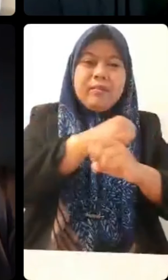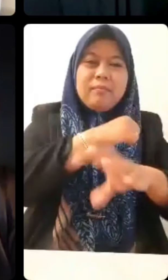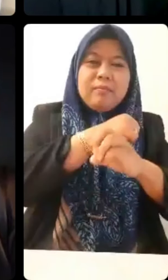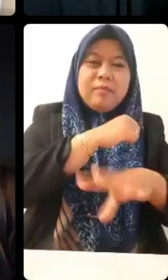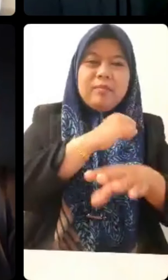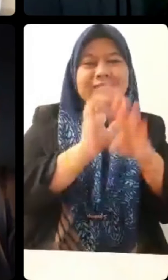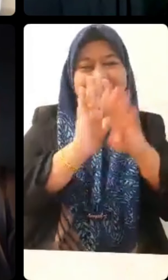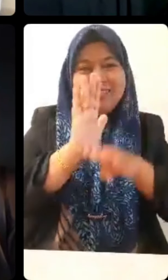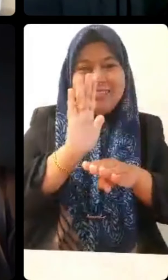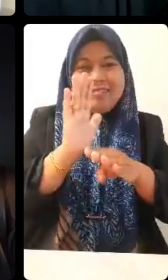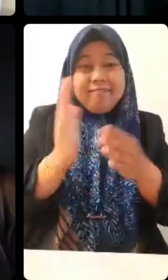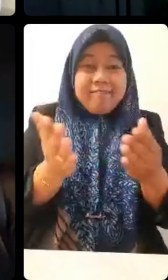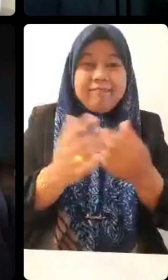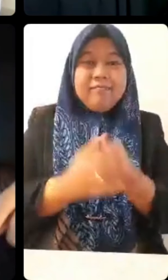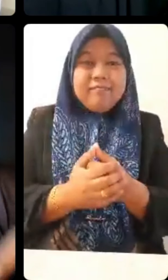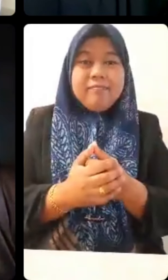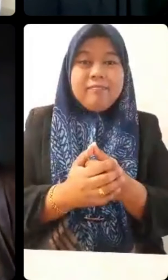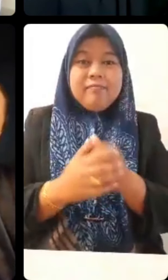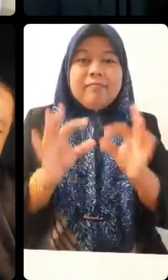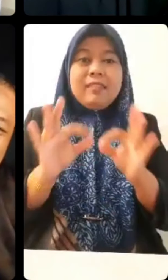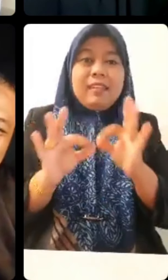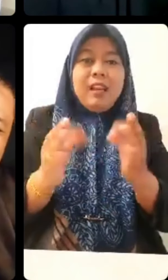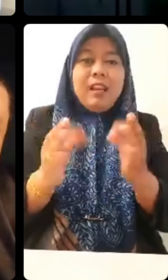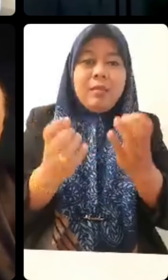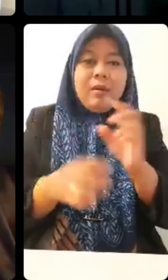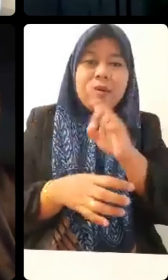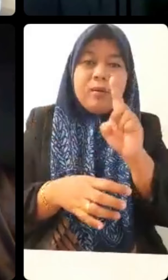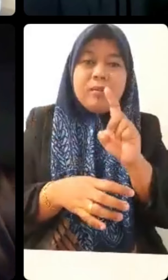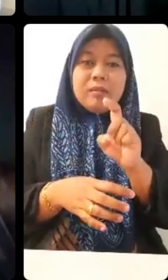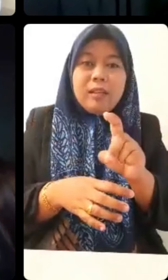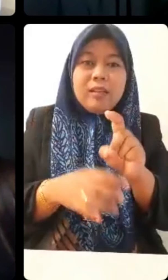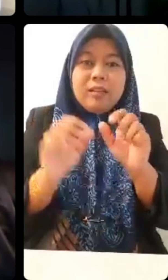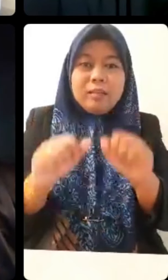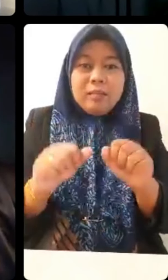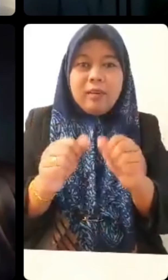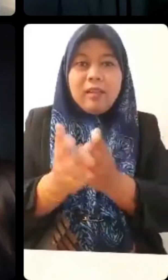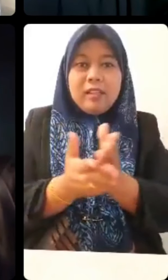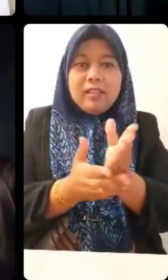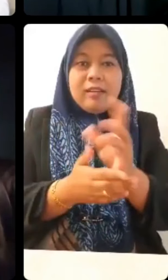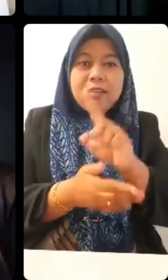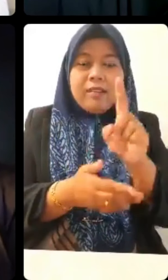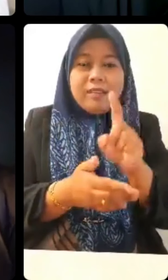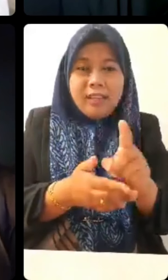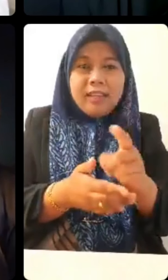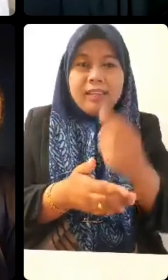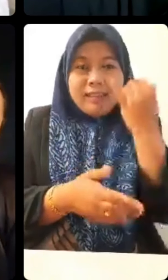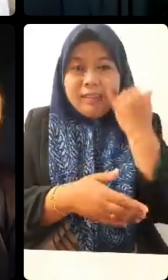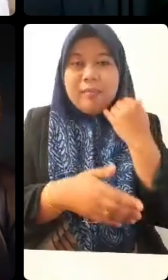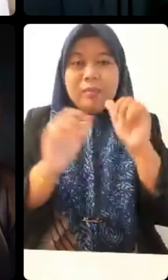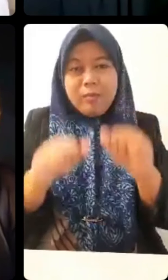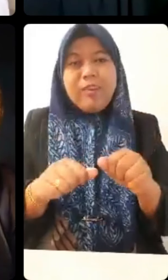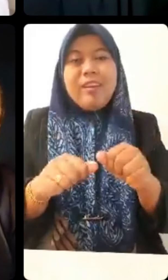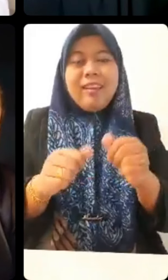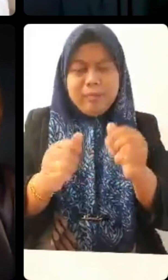Boleh. Kalau nak tanya, boleh tanya Puan Zina sebelah ni pun boleh. Saya sendiri boleh. Boleh PM tepi, tak ada masalah. Kita akan